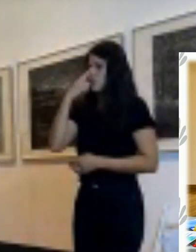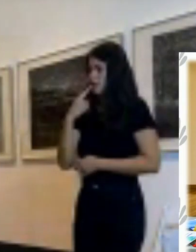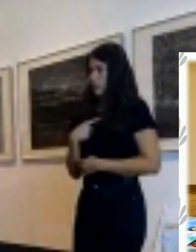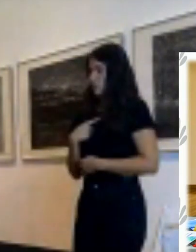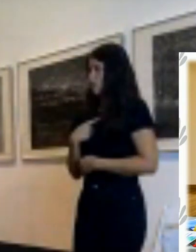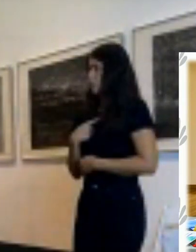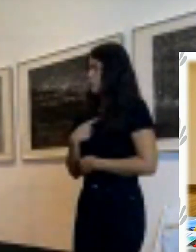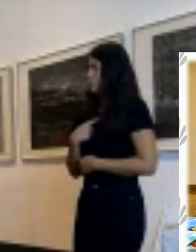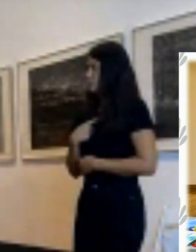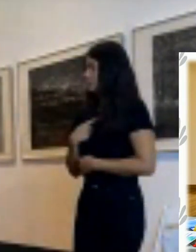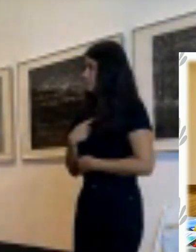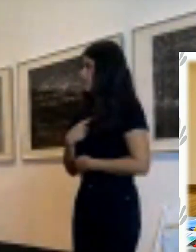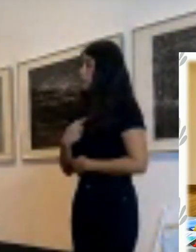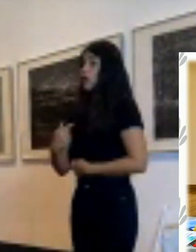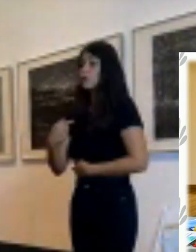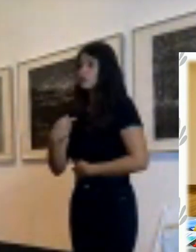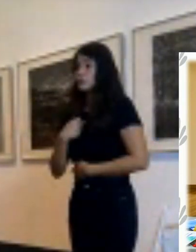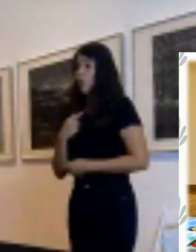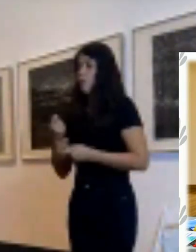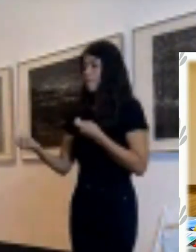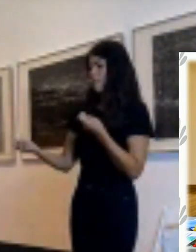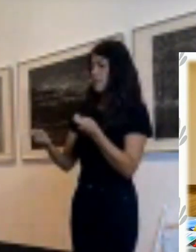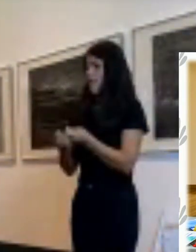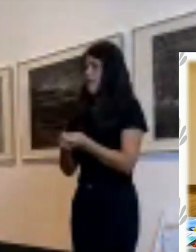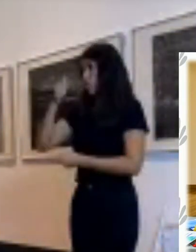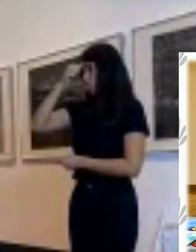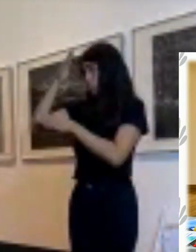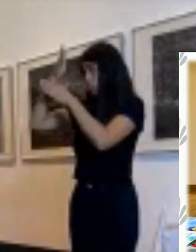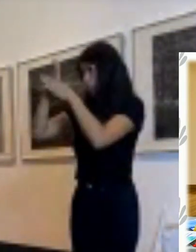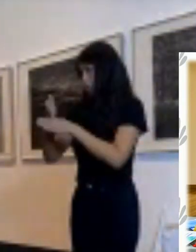manera. Yo mediaba los días domingos y